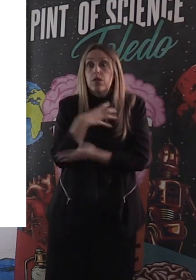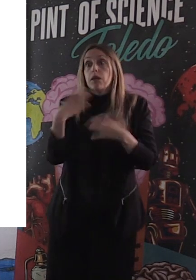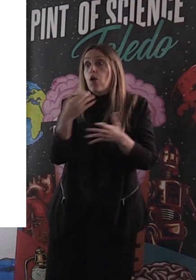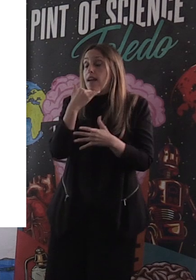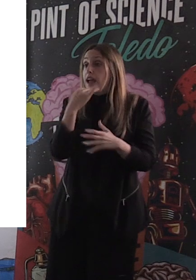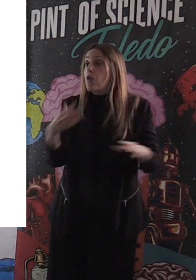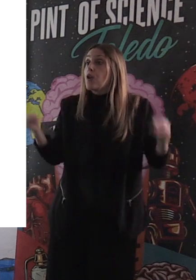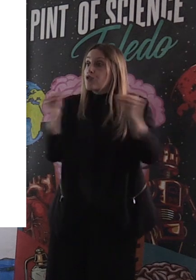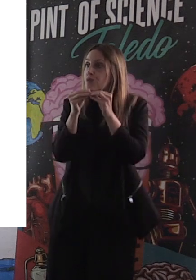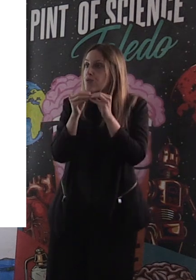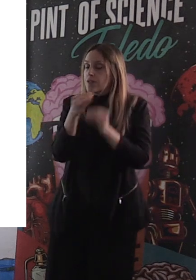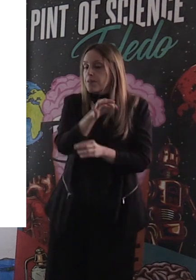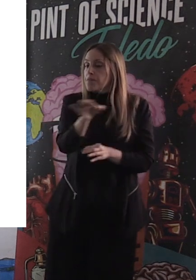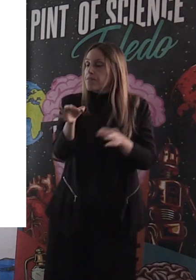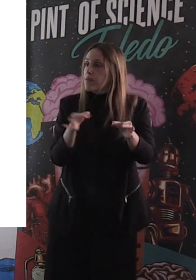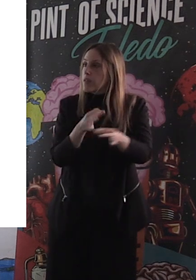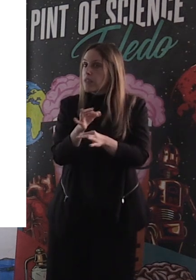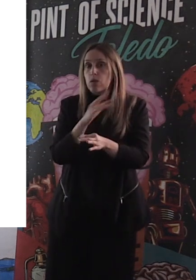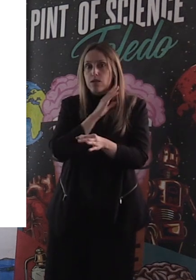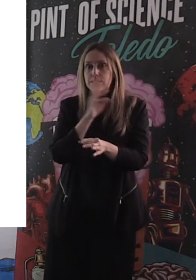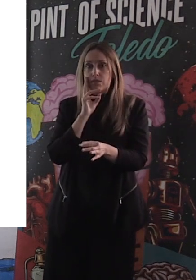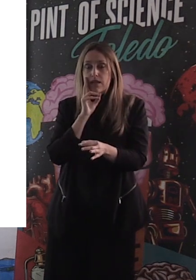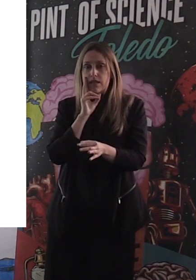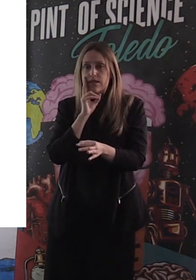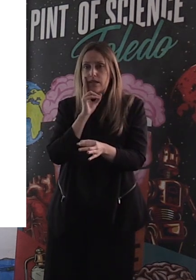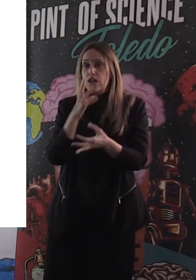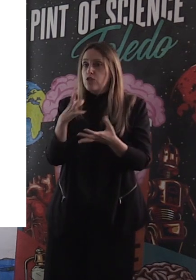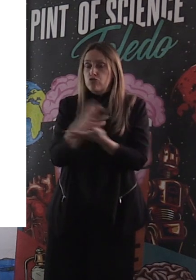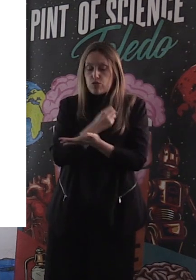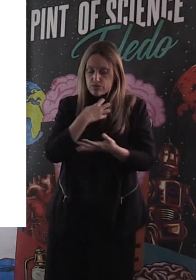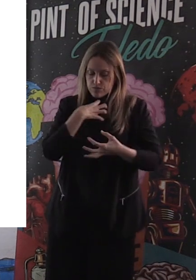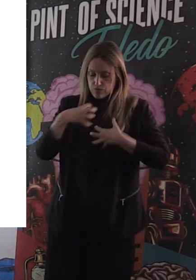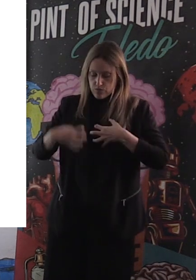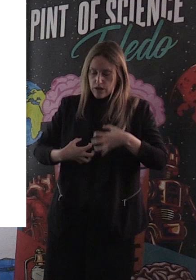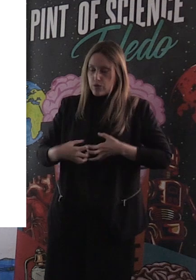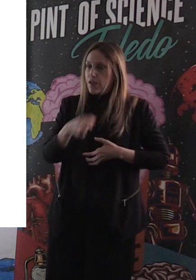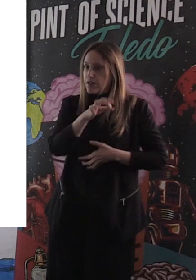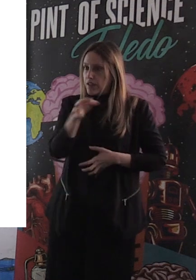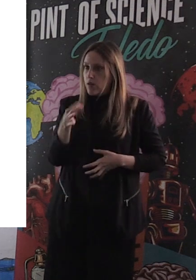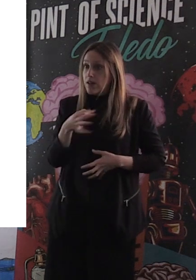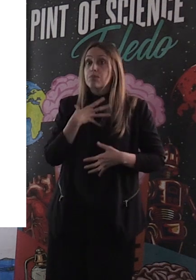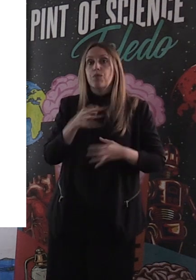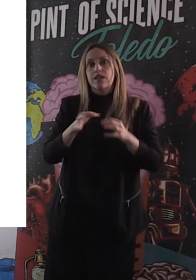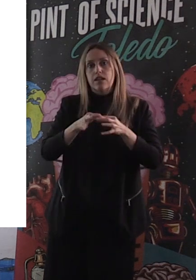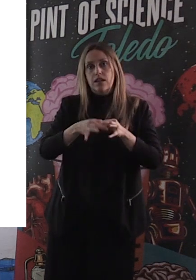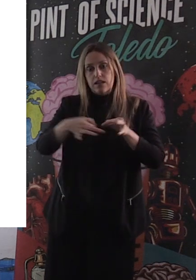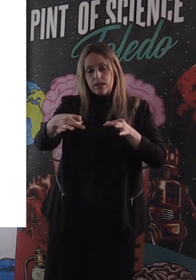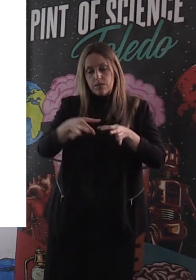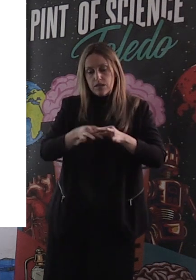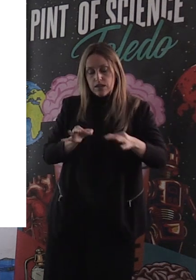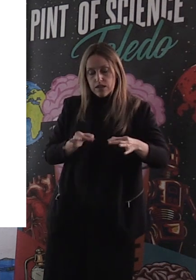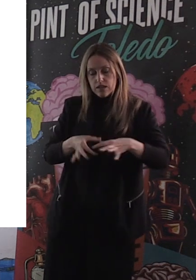madre. En todos los órganos tenemos células que son capaces de dividirse durante toda la vida